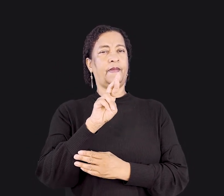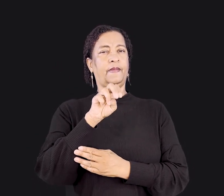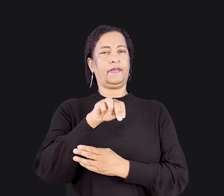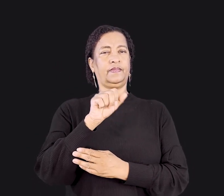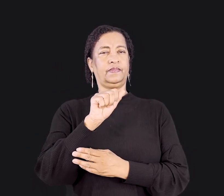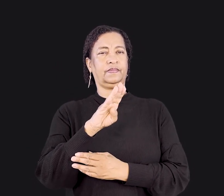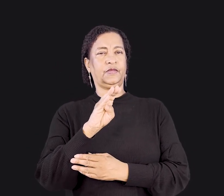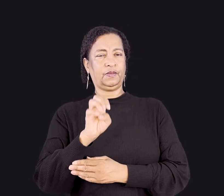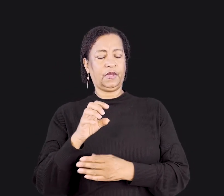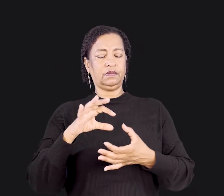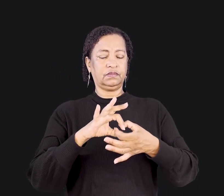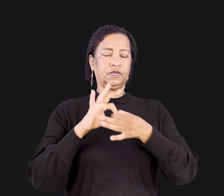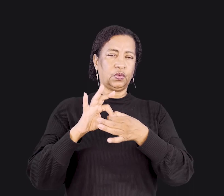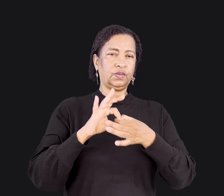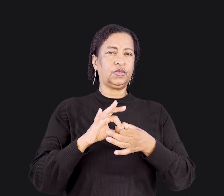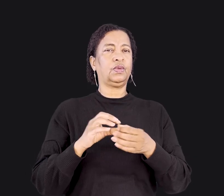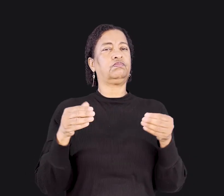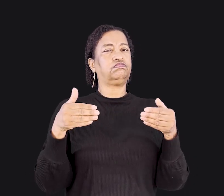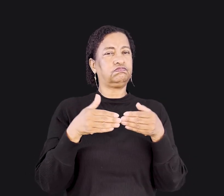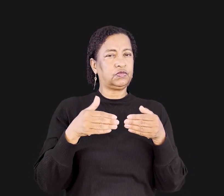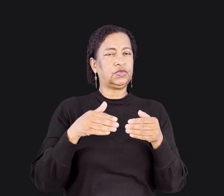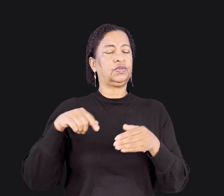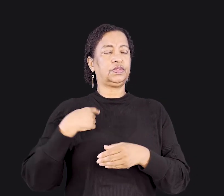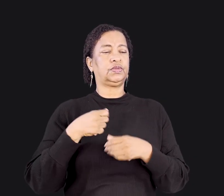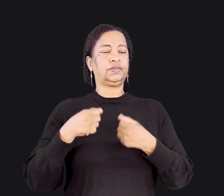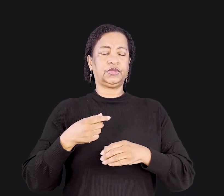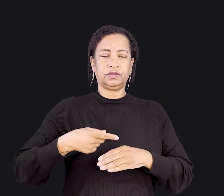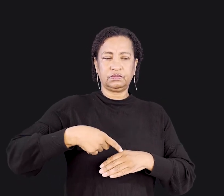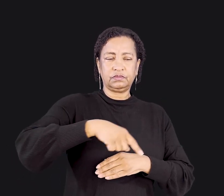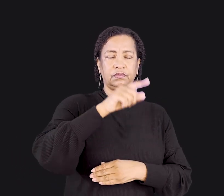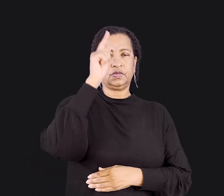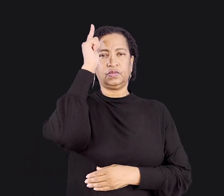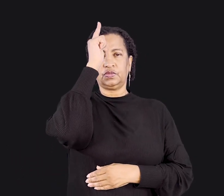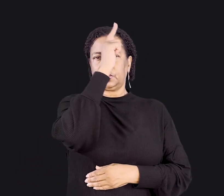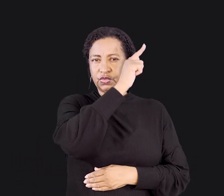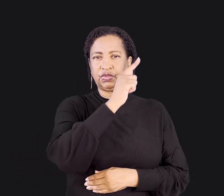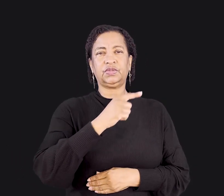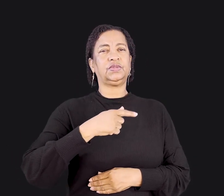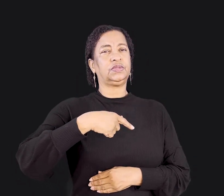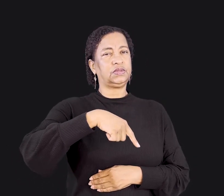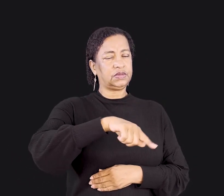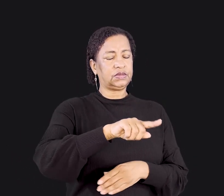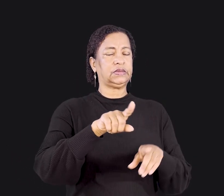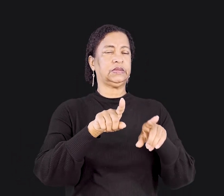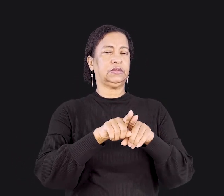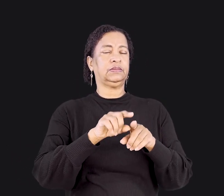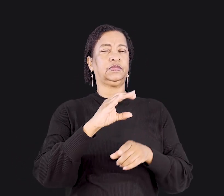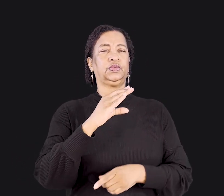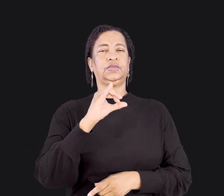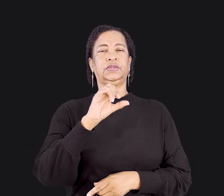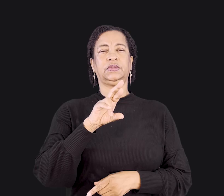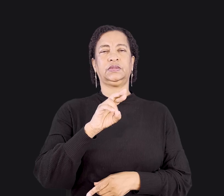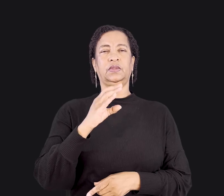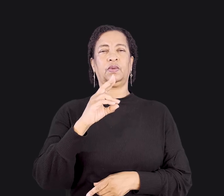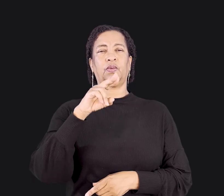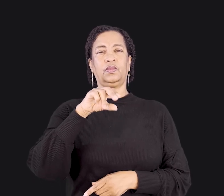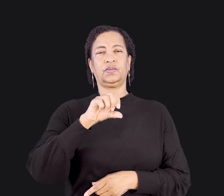comunhão. Eles concordaram em que devíamos nos dirigir aos gentios e eles aos circuncisos. Isso